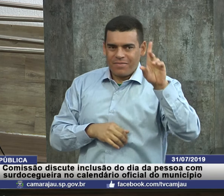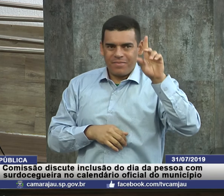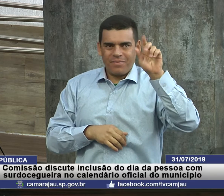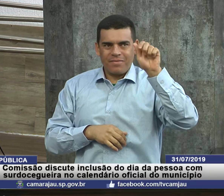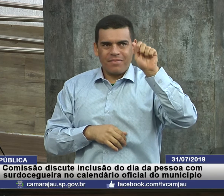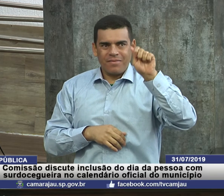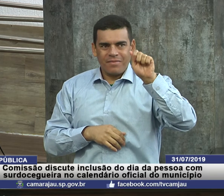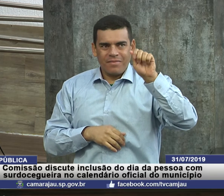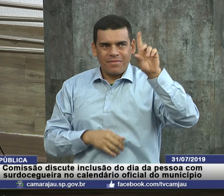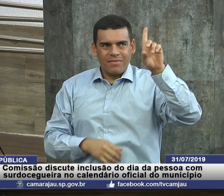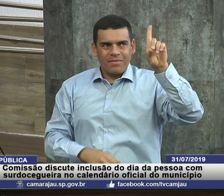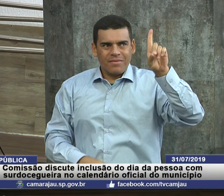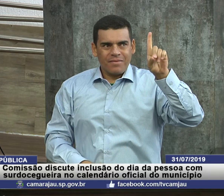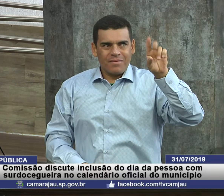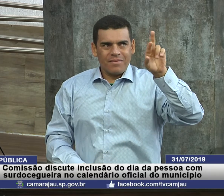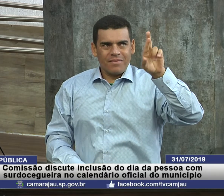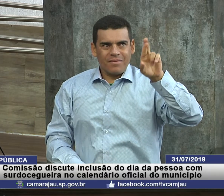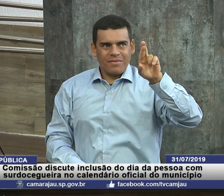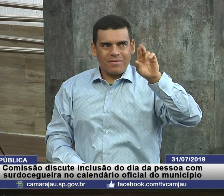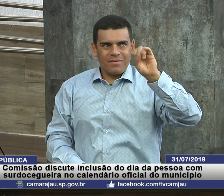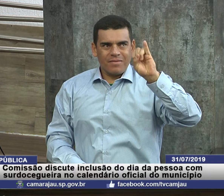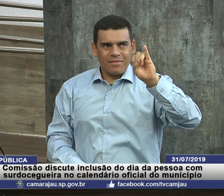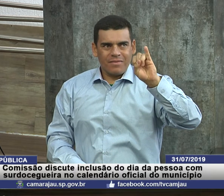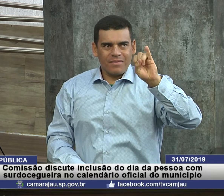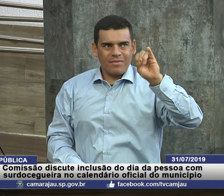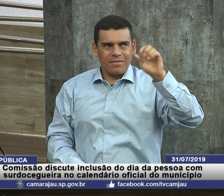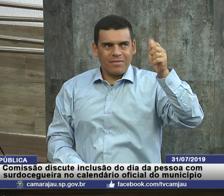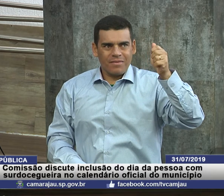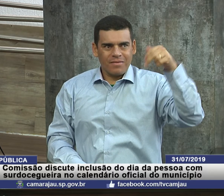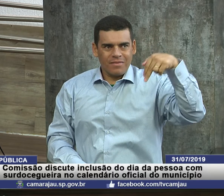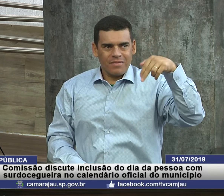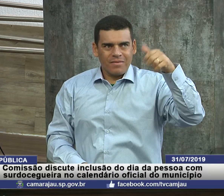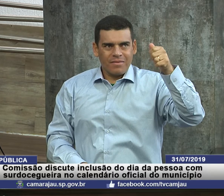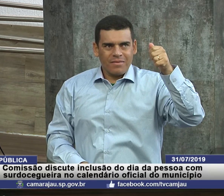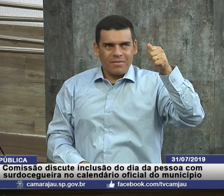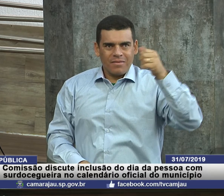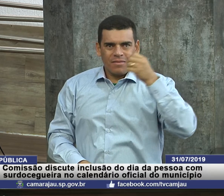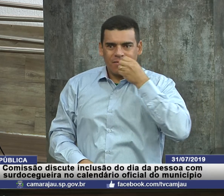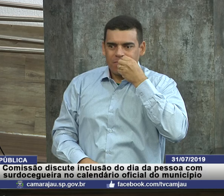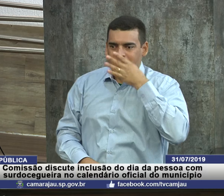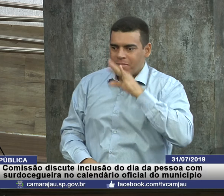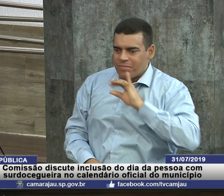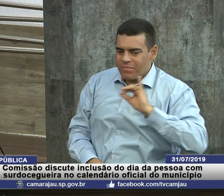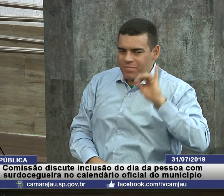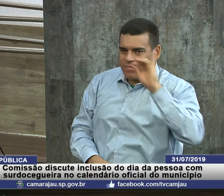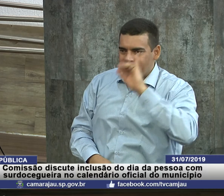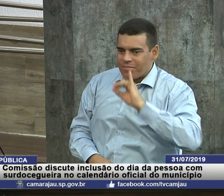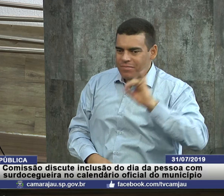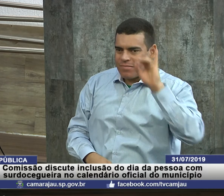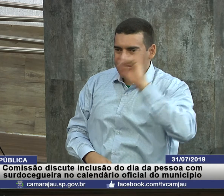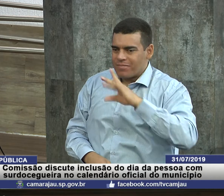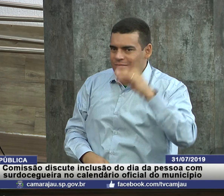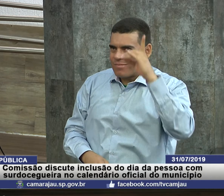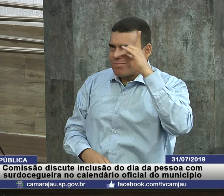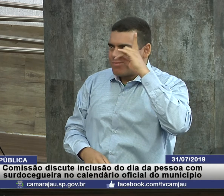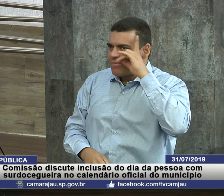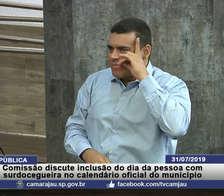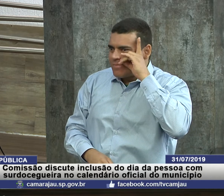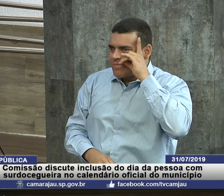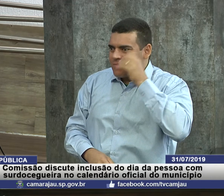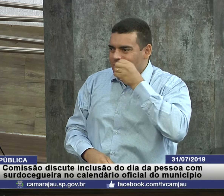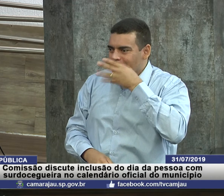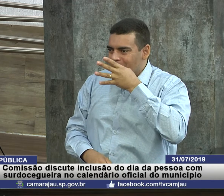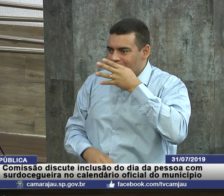Essa pessoa se chama Adriana. Ela falou: